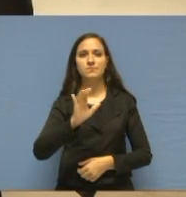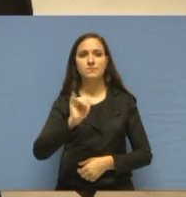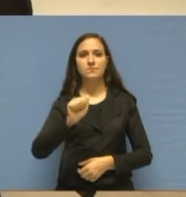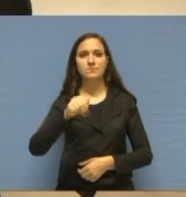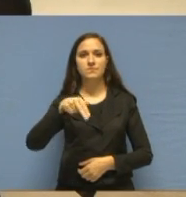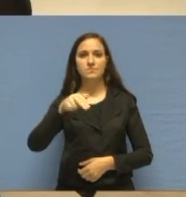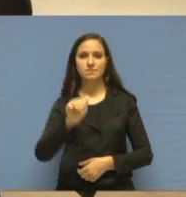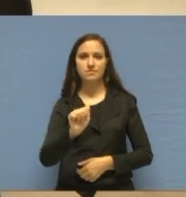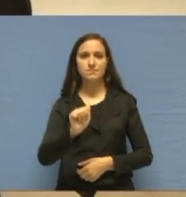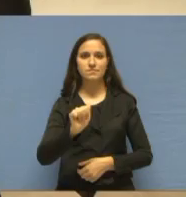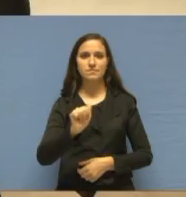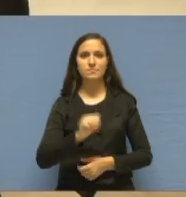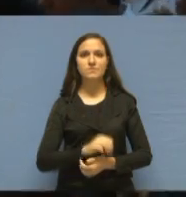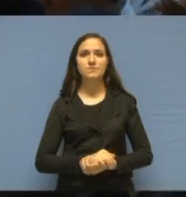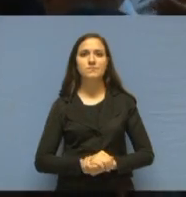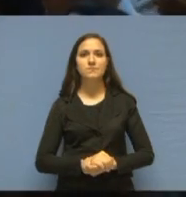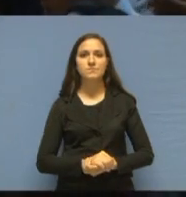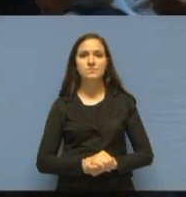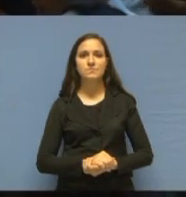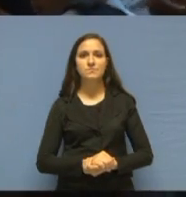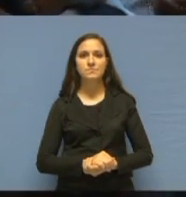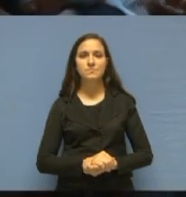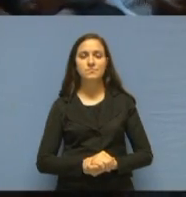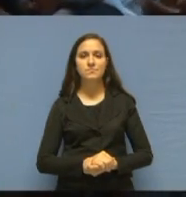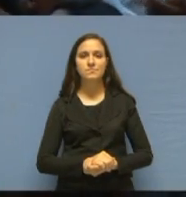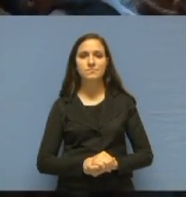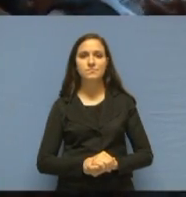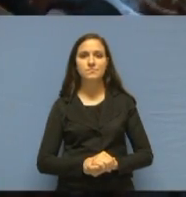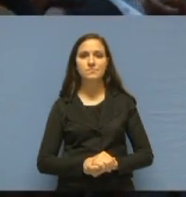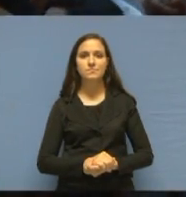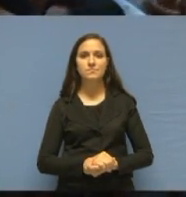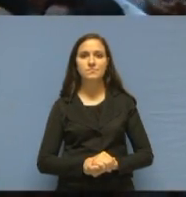Luciana Roberta Freitas Antunes.